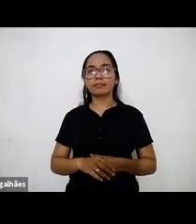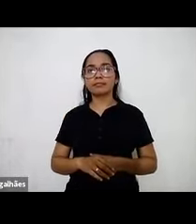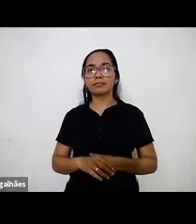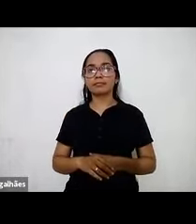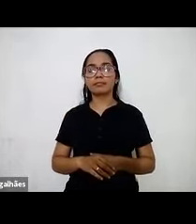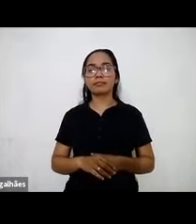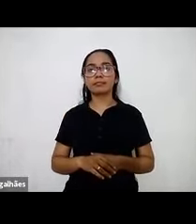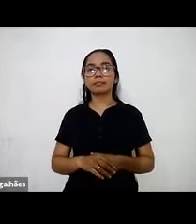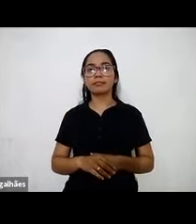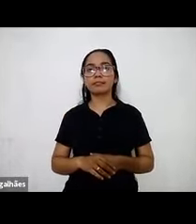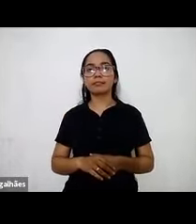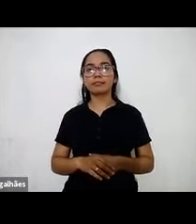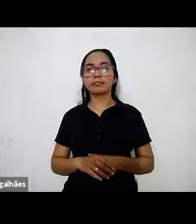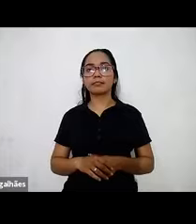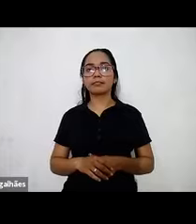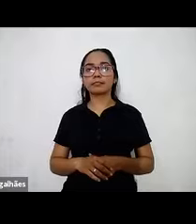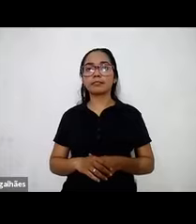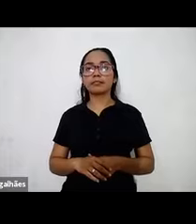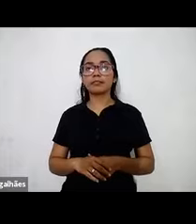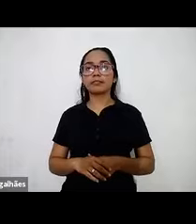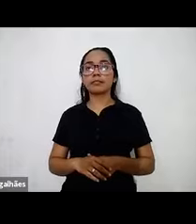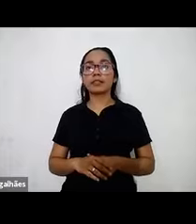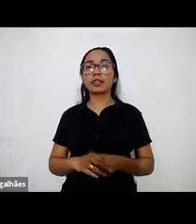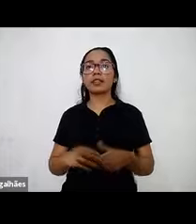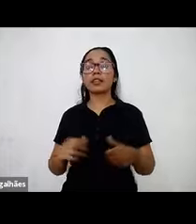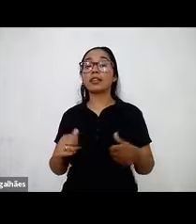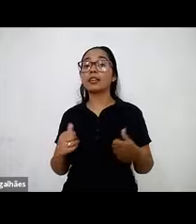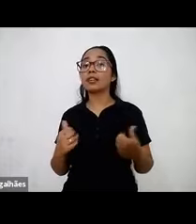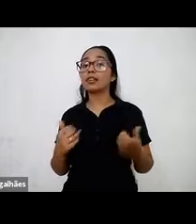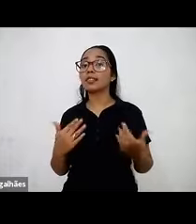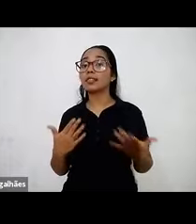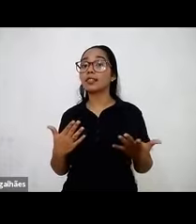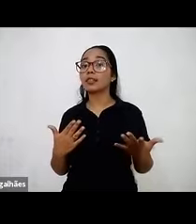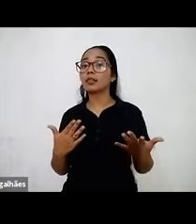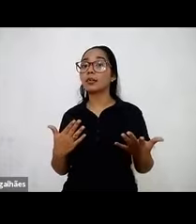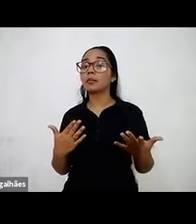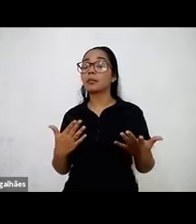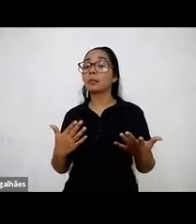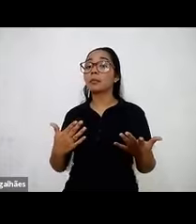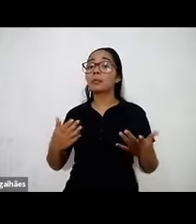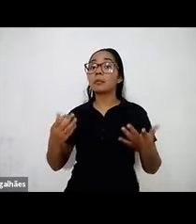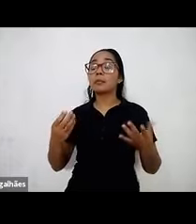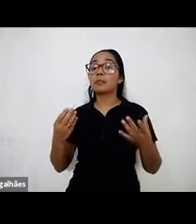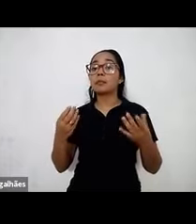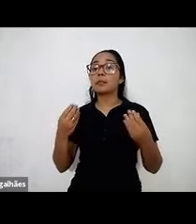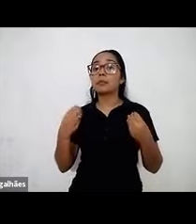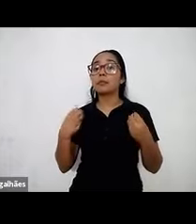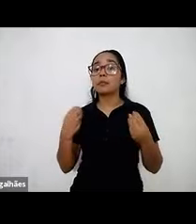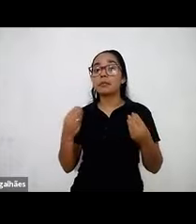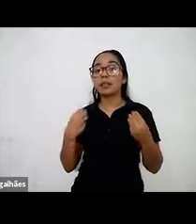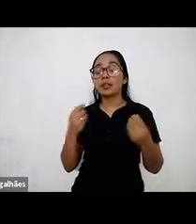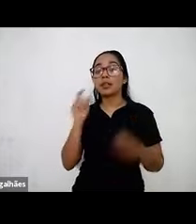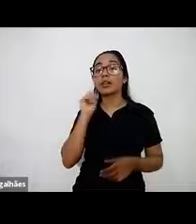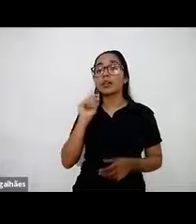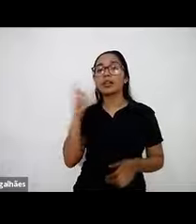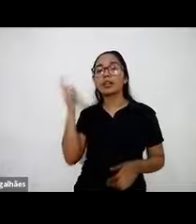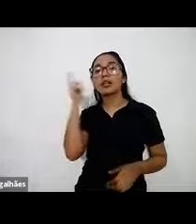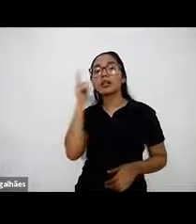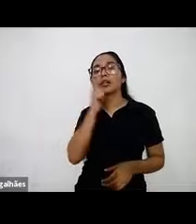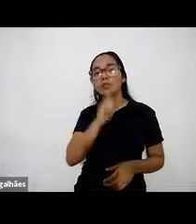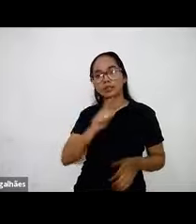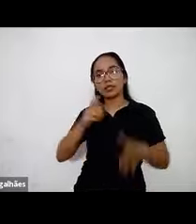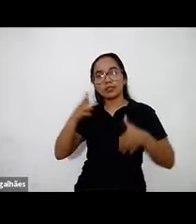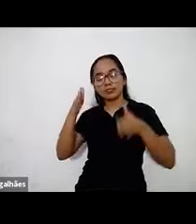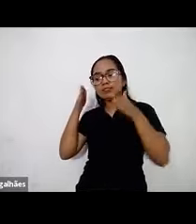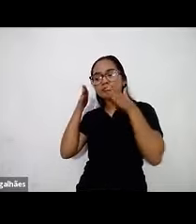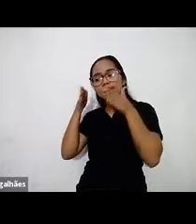precisa ser fortalecido. Então, para garantir essa rede de atenção e assistência, é preciso uma organização de serviço, não